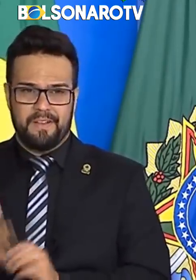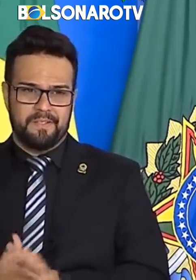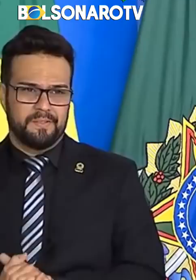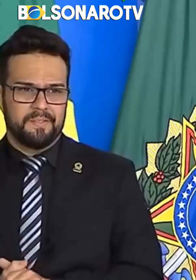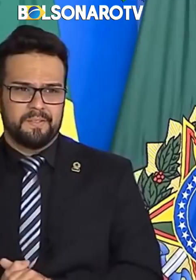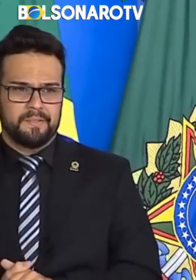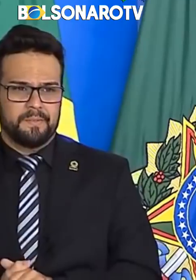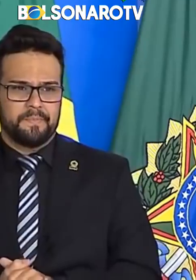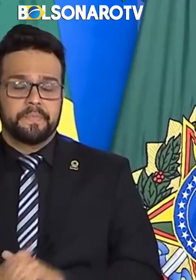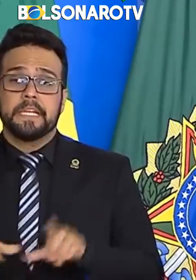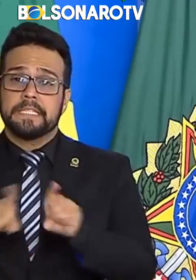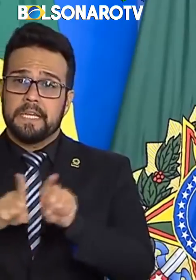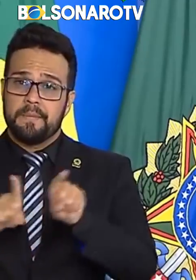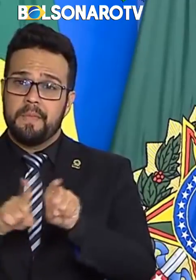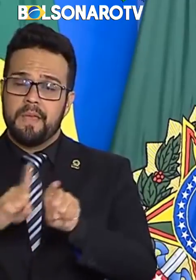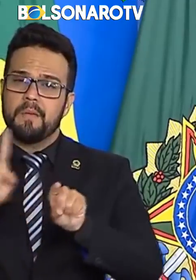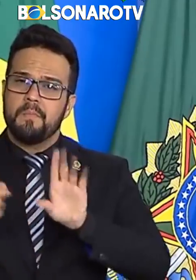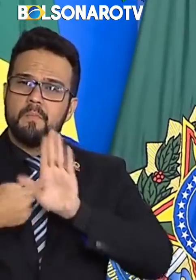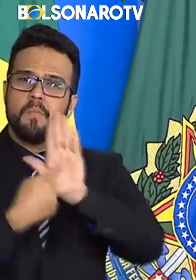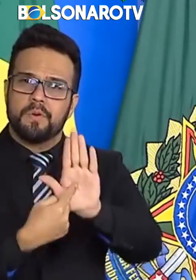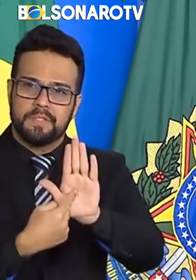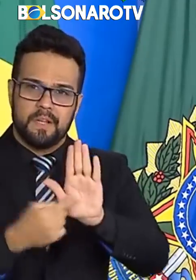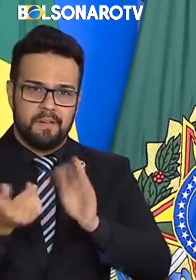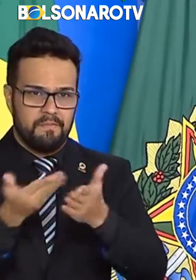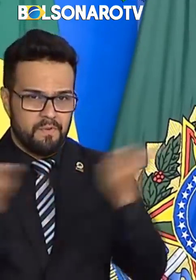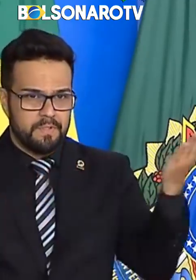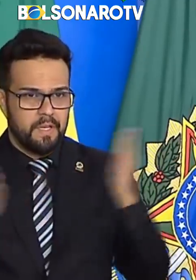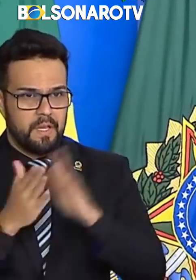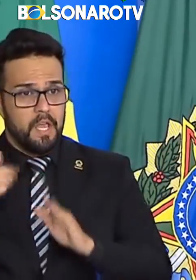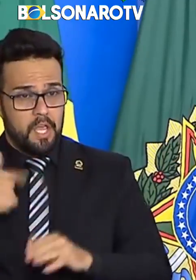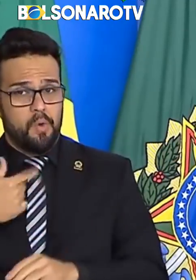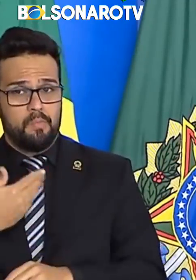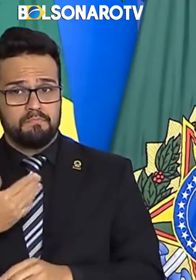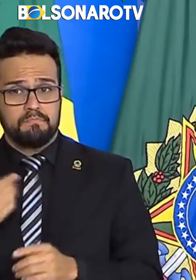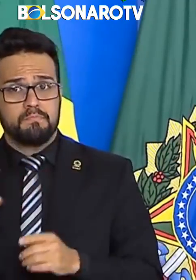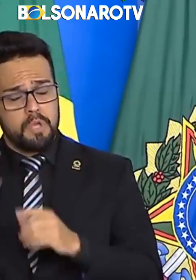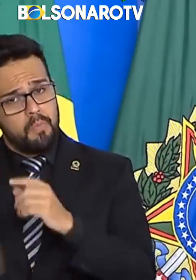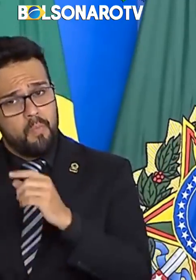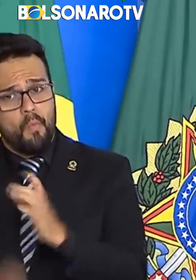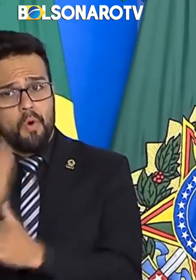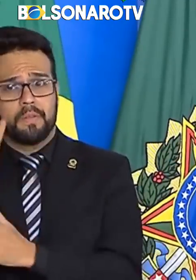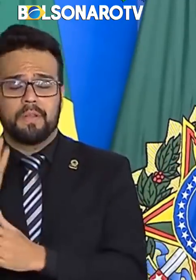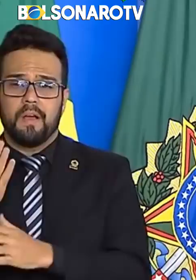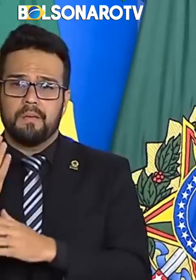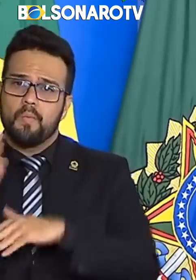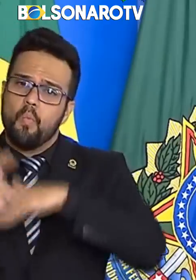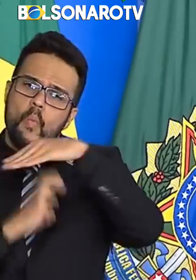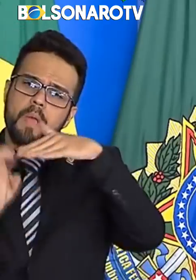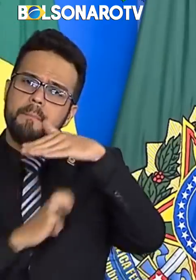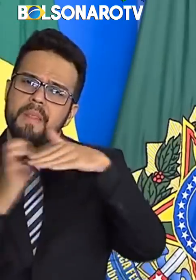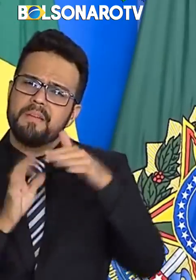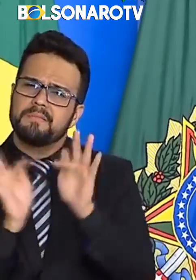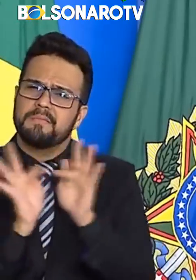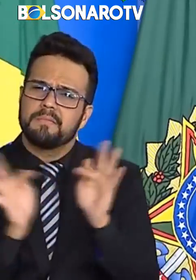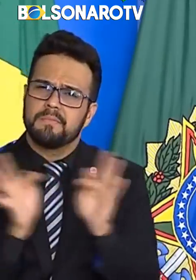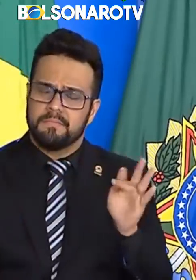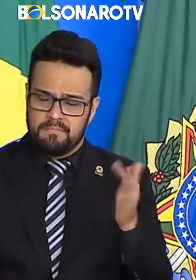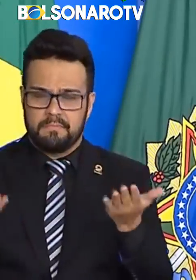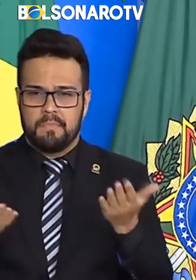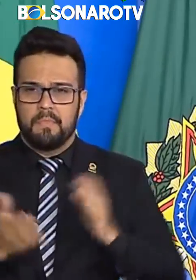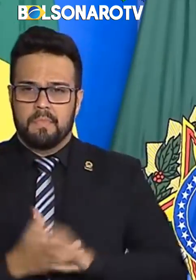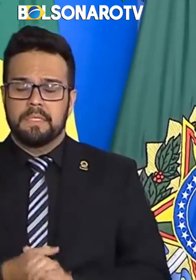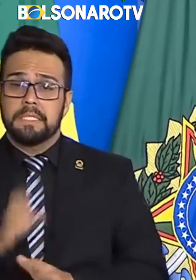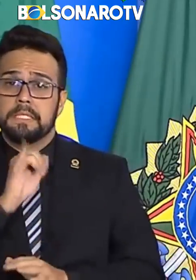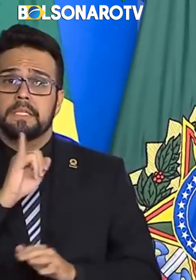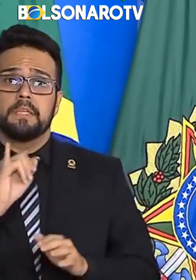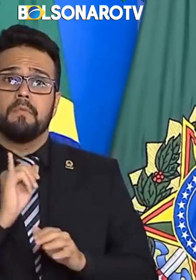Eu poderia também, confesso a vocês, desde algum tempo, enquanto parlamentar, ter um pequeno negócio no Rio de Janeiro. Mas quando a gente vai ver lá na frente, né? Se